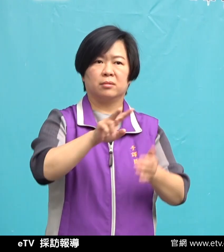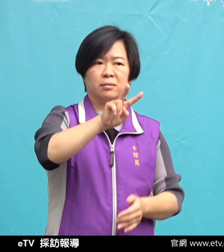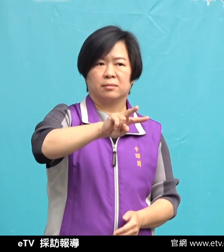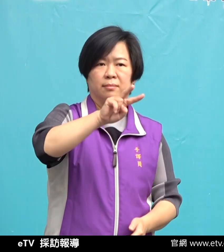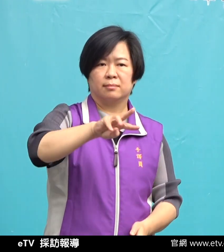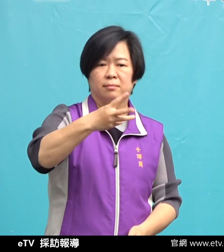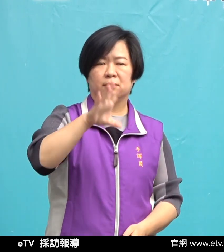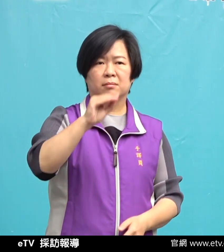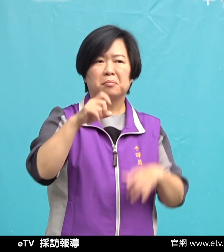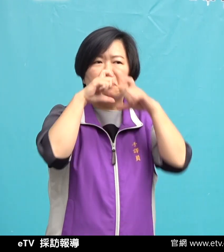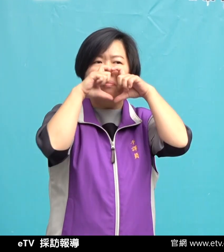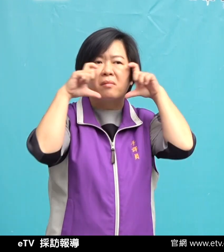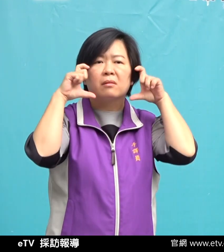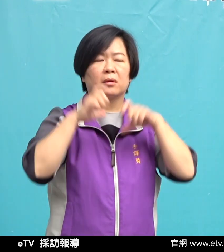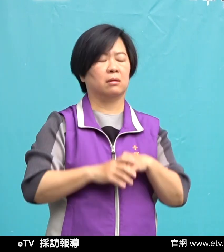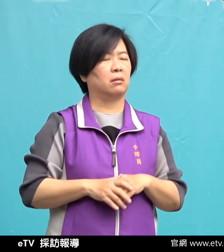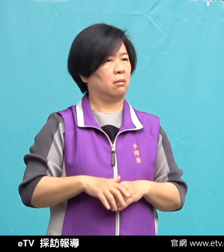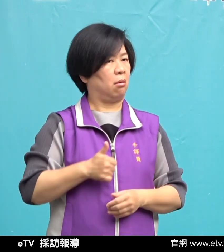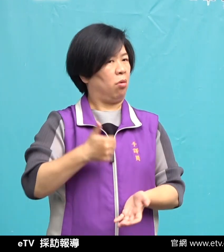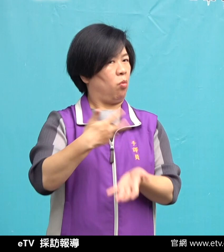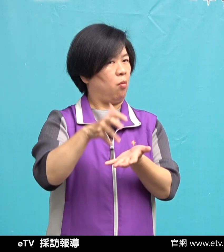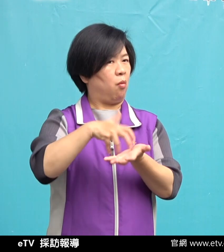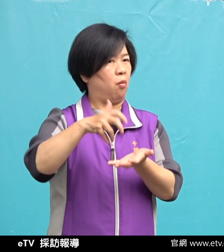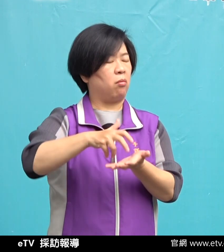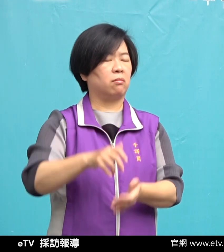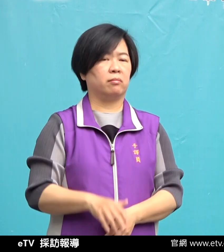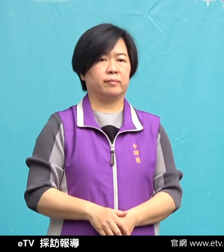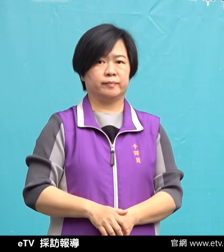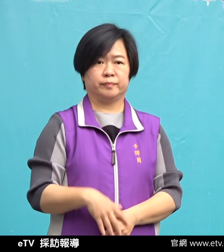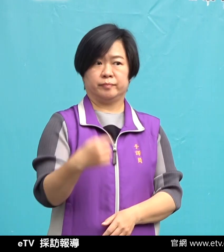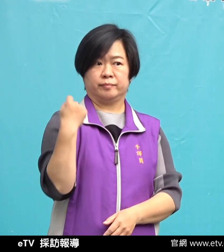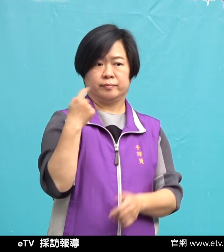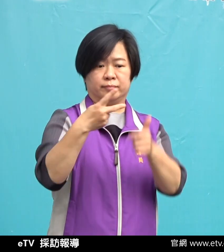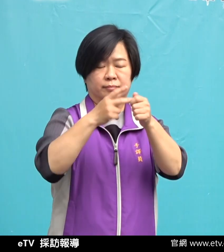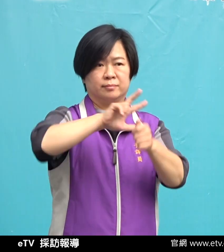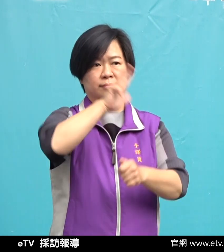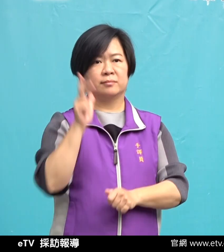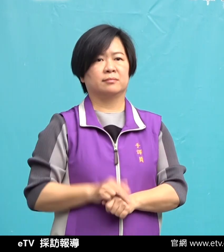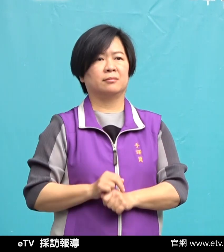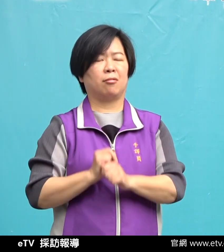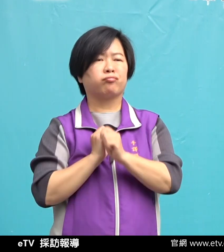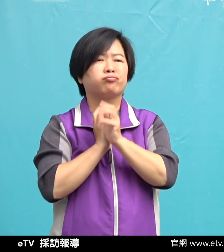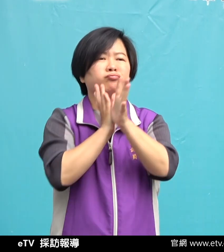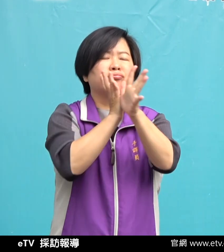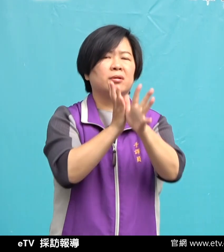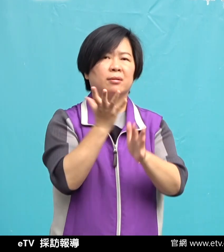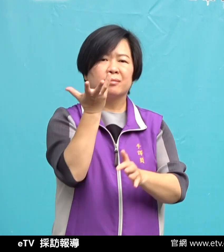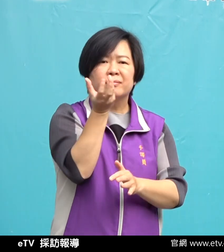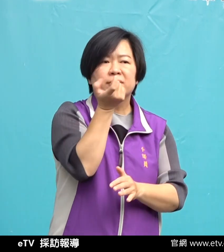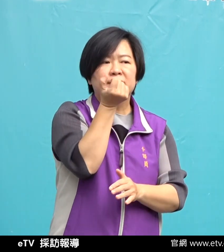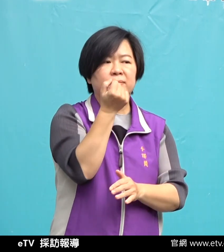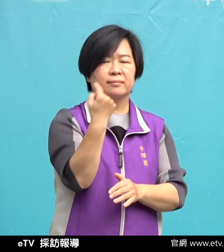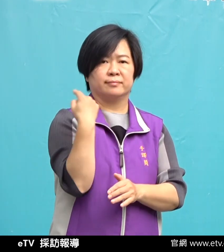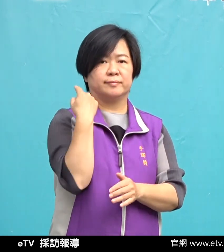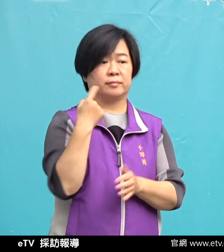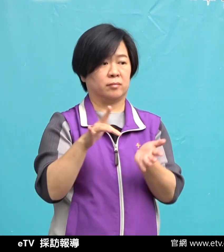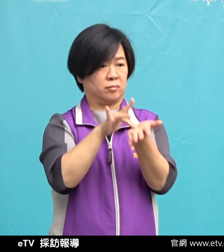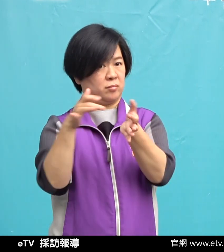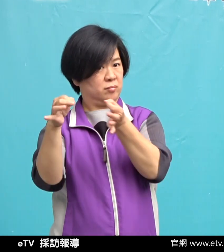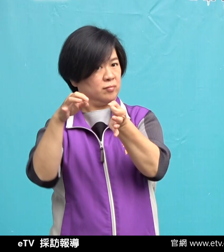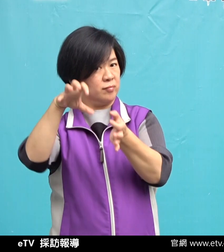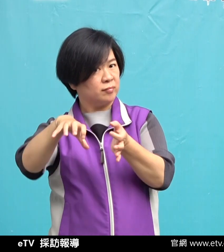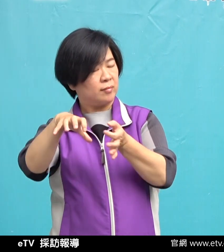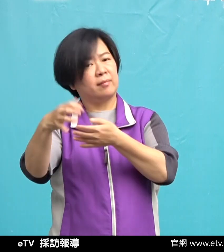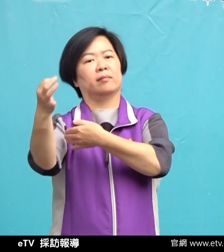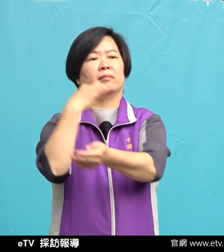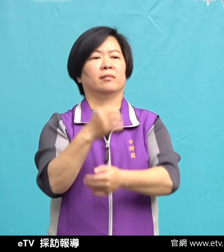的，非常的多。那昨天第二天抢购潮稍微低一点点，昨天我们售出了药局这一端售